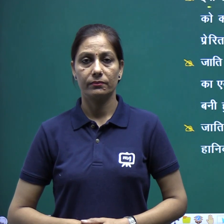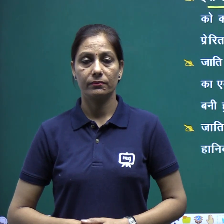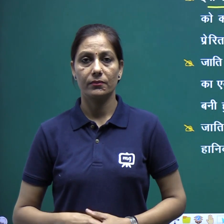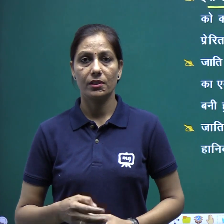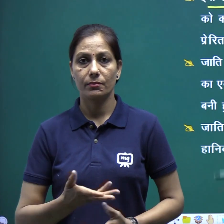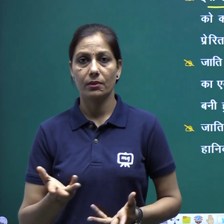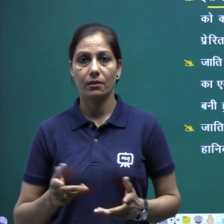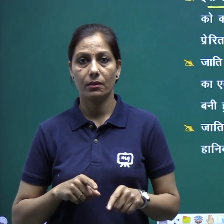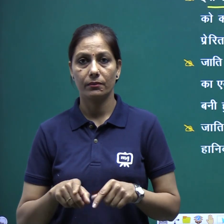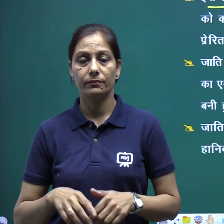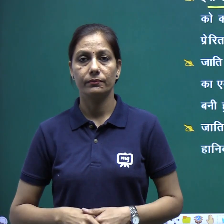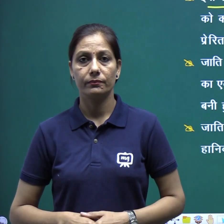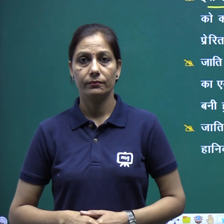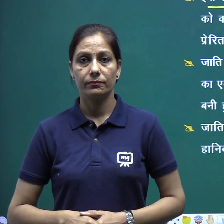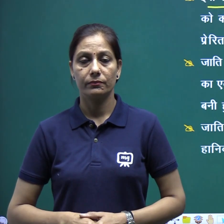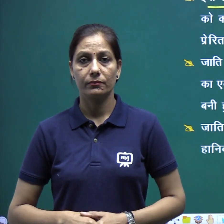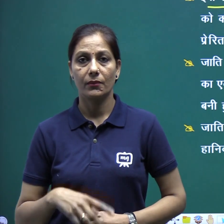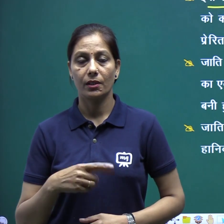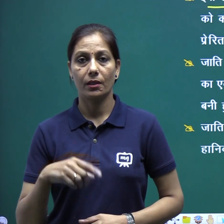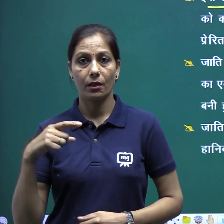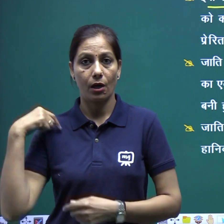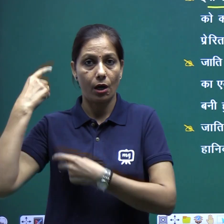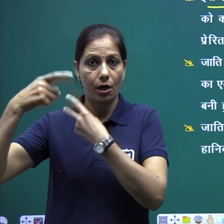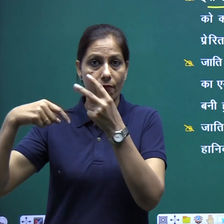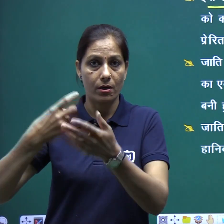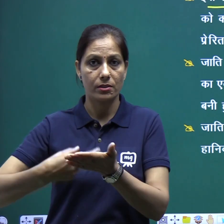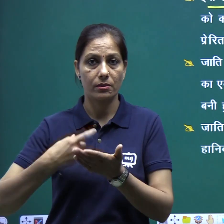इस प्रकार यह प्रथा